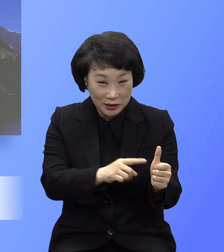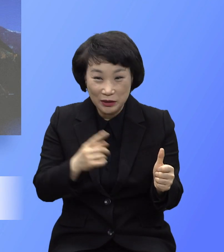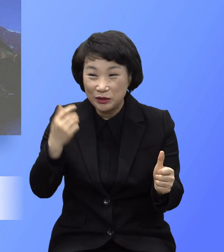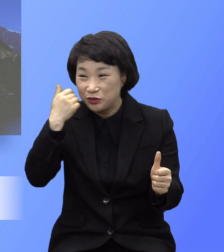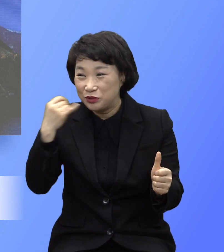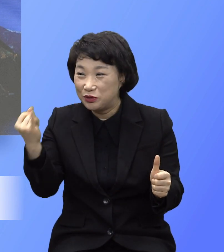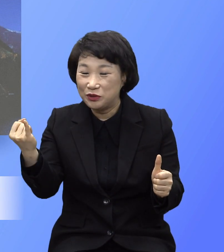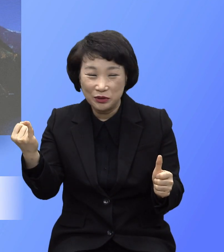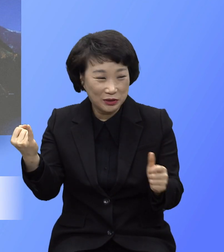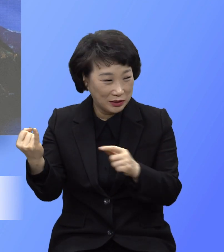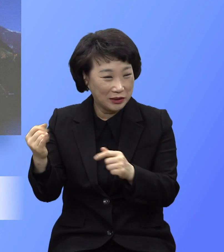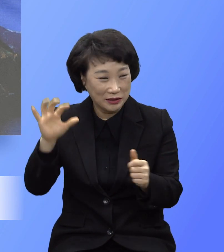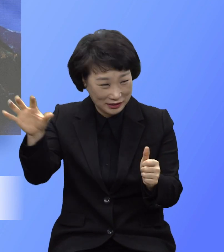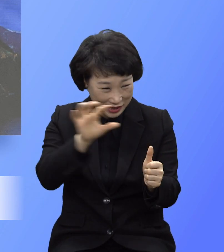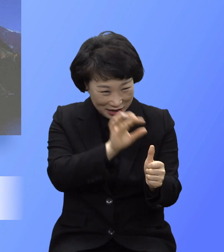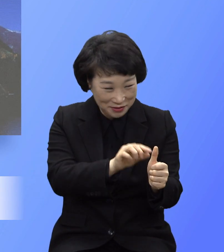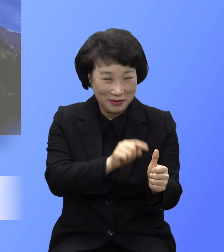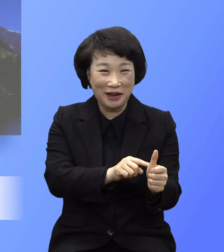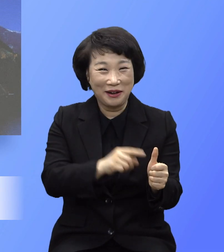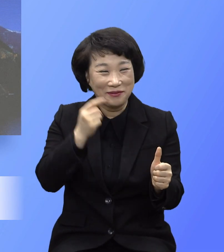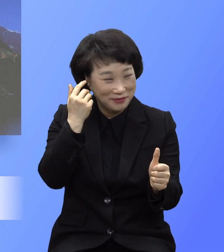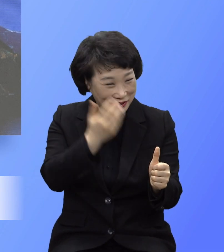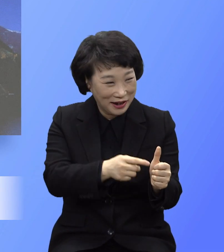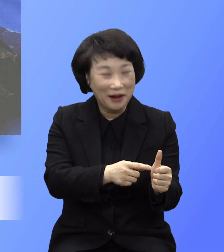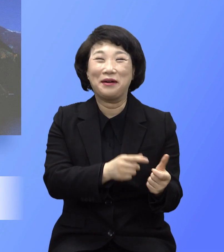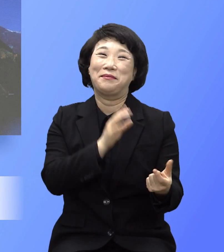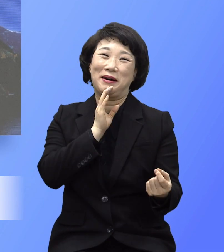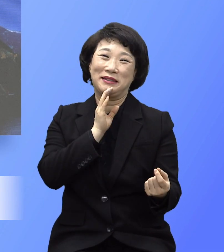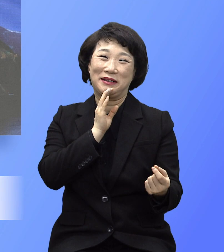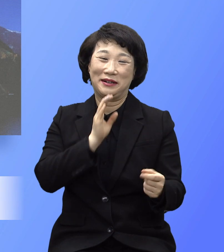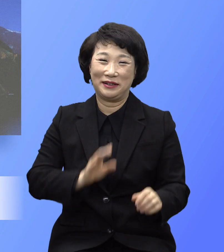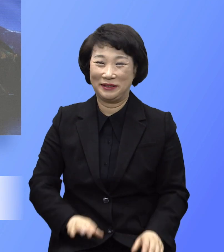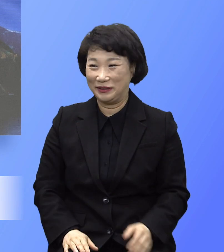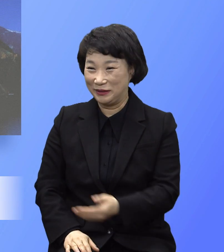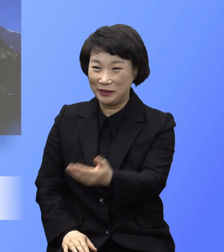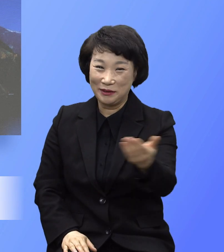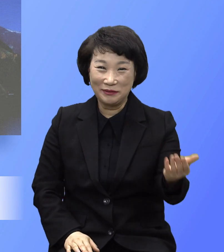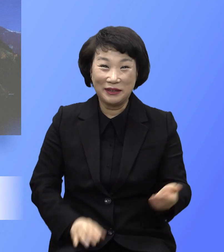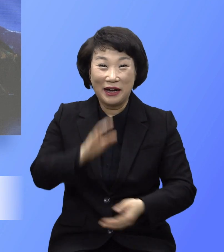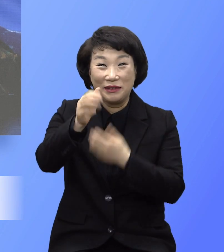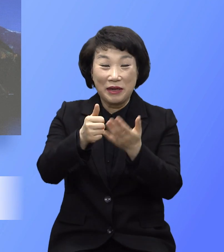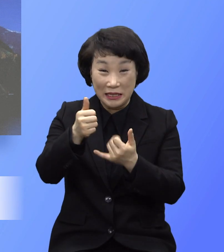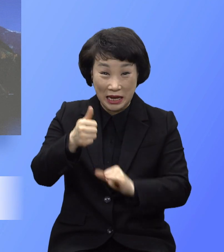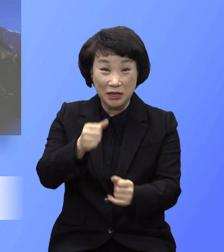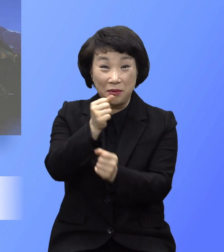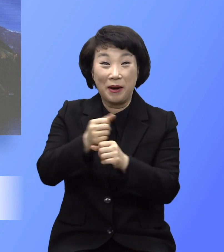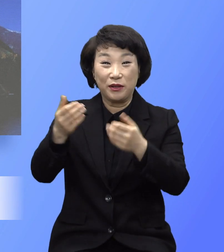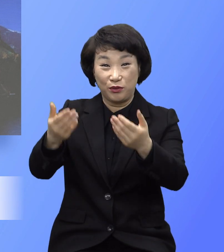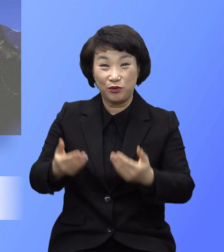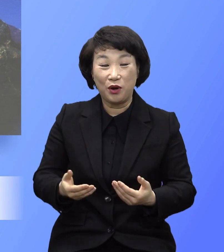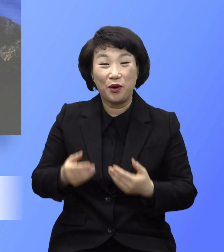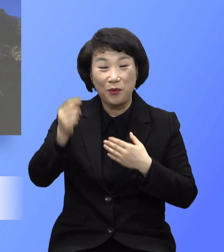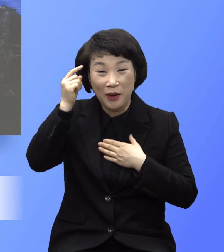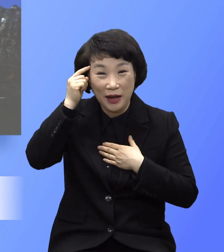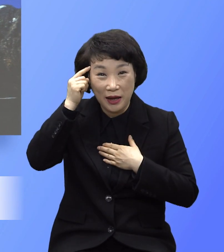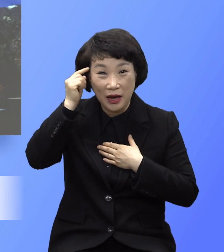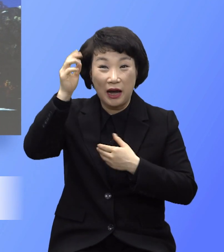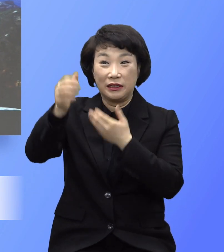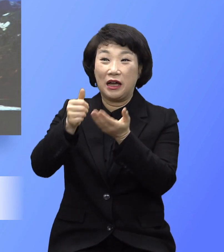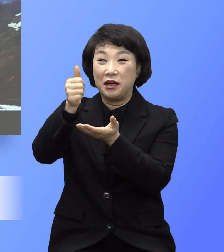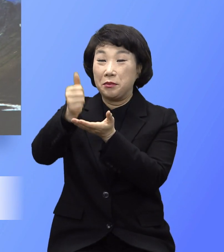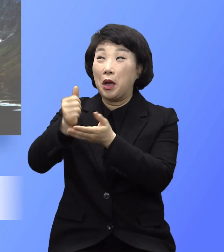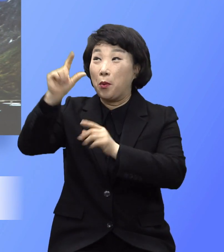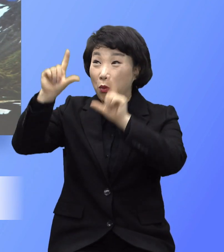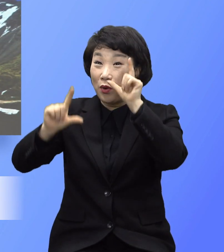물었더니 그렇다 이 말이요. 그래서 여러분들을 하나님의 자녀로 만들었다는 것은, 하나님이